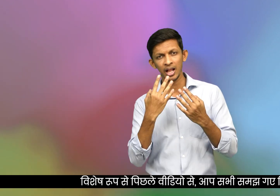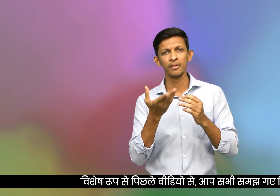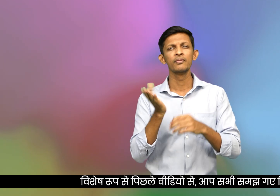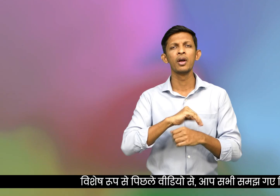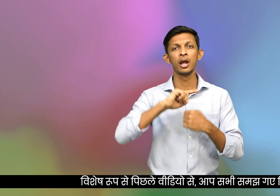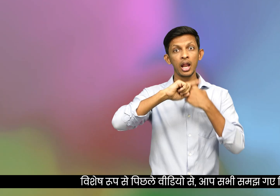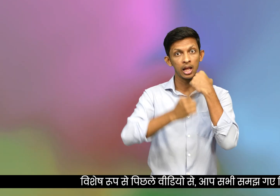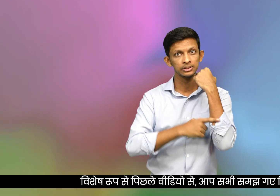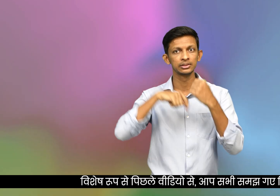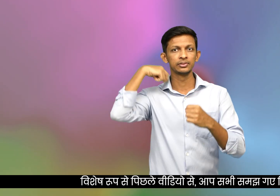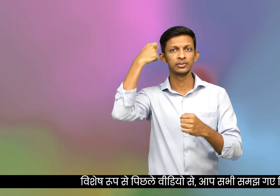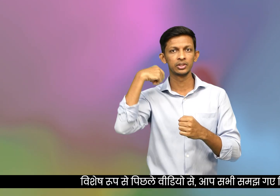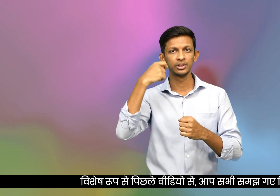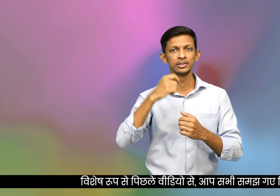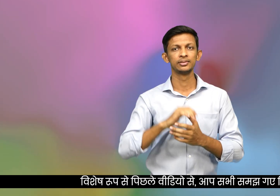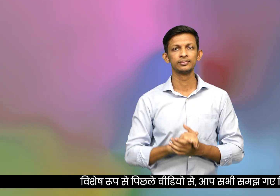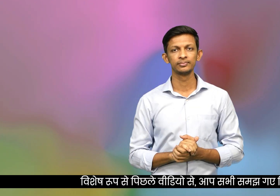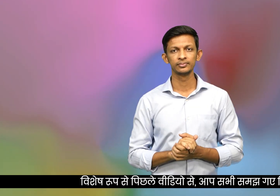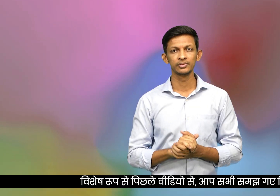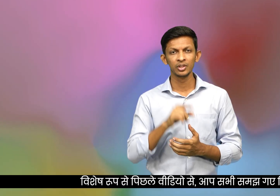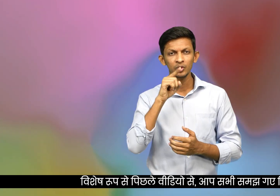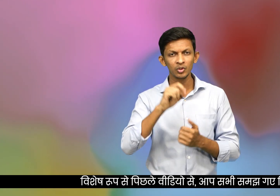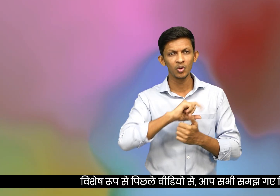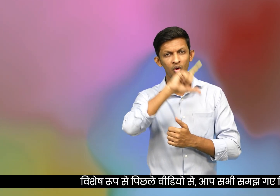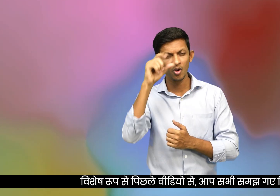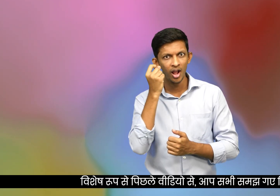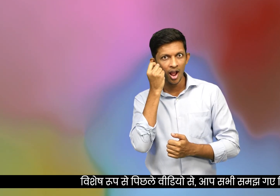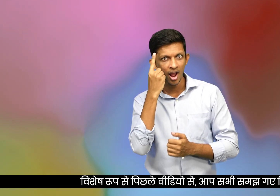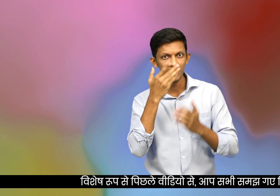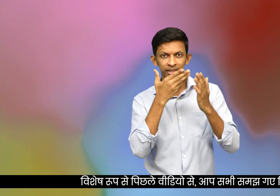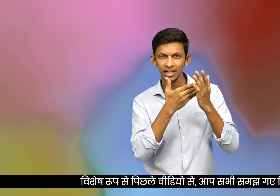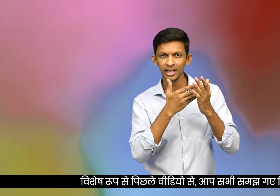विशेष रूप से पिछले वीडियो से आप सभी समझ गए कि